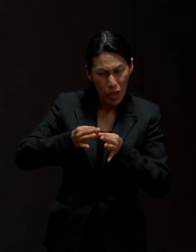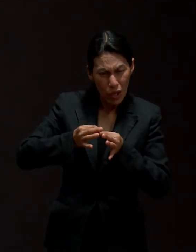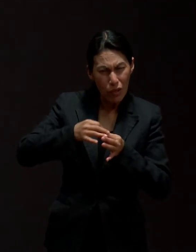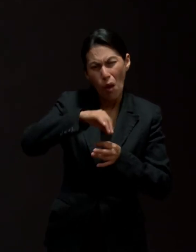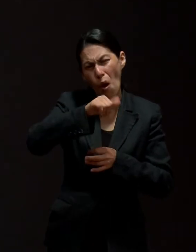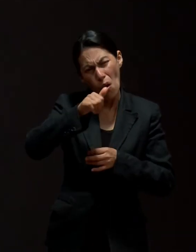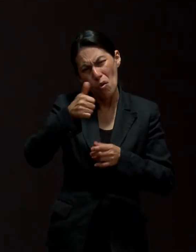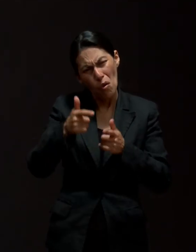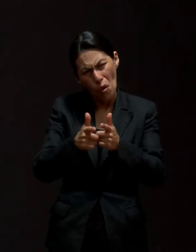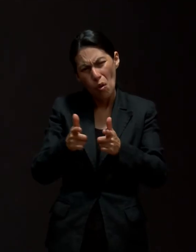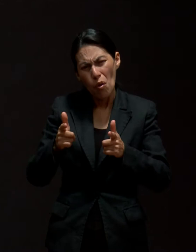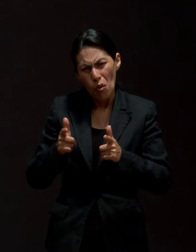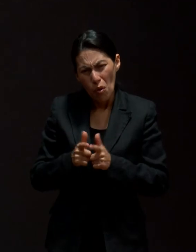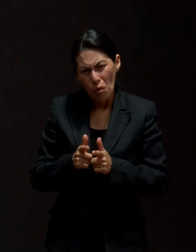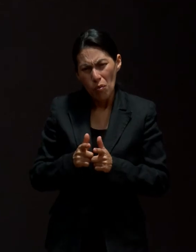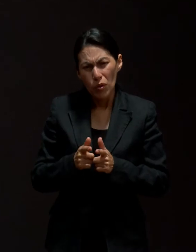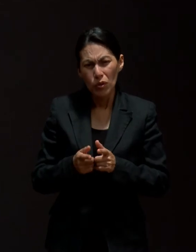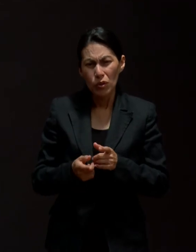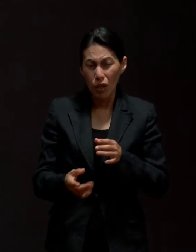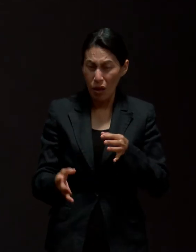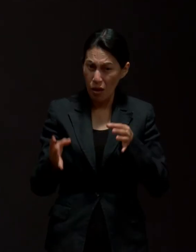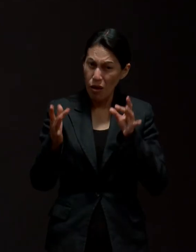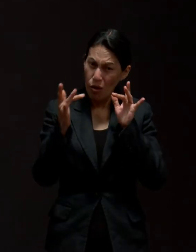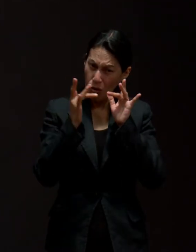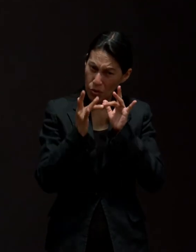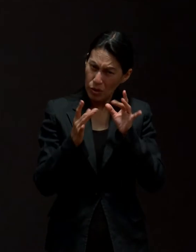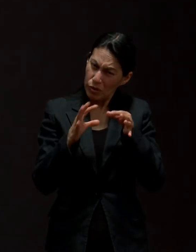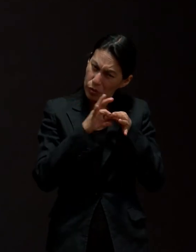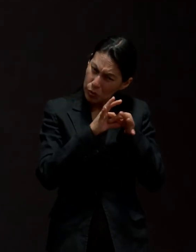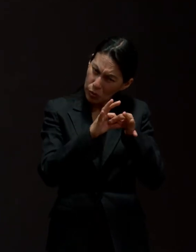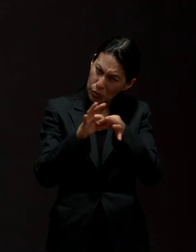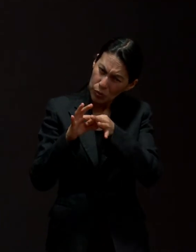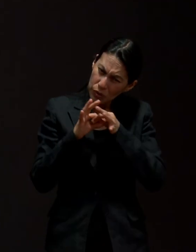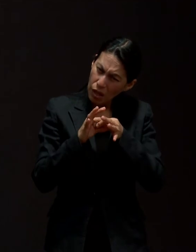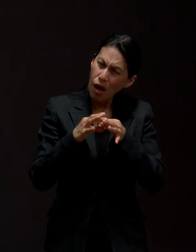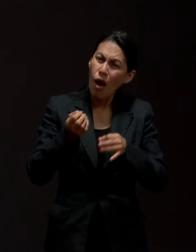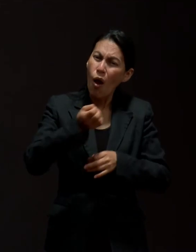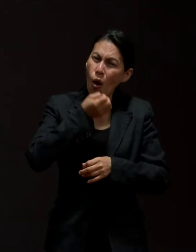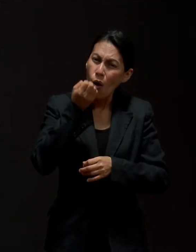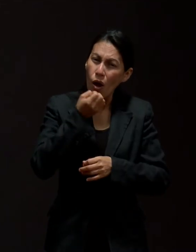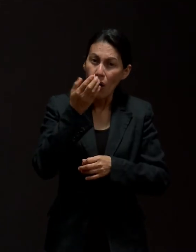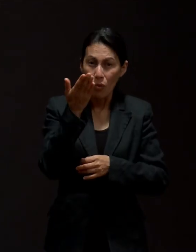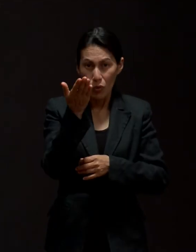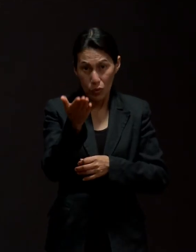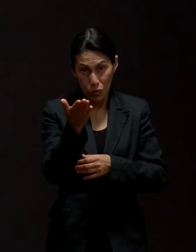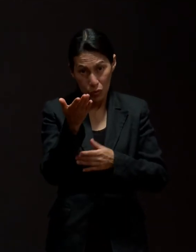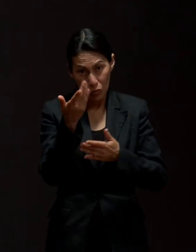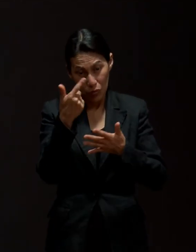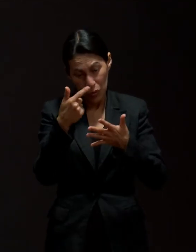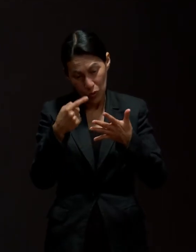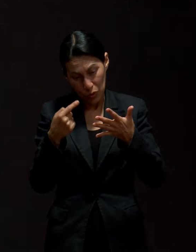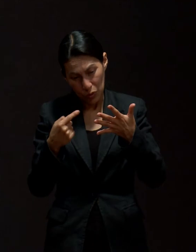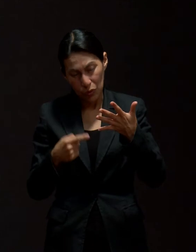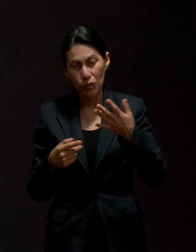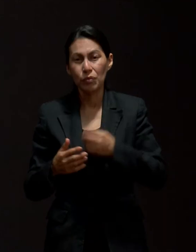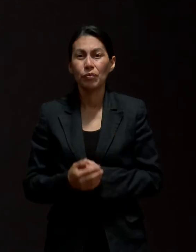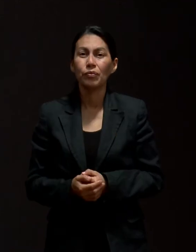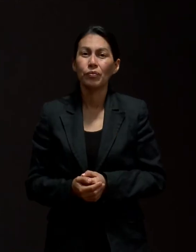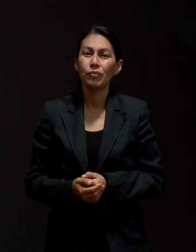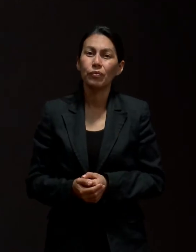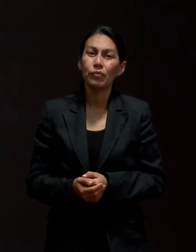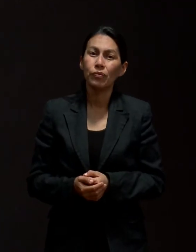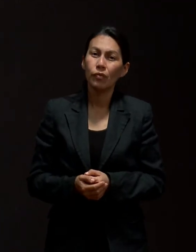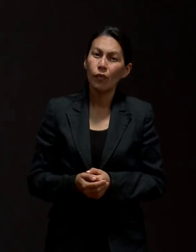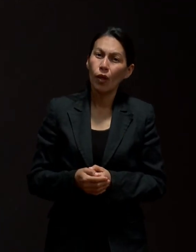guerreras de la oración, y hay otros grupos más que se han unido a, y se han comprometido, a